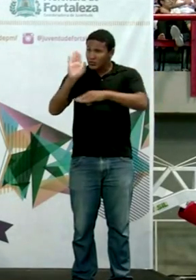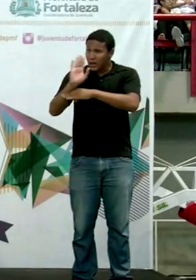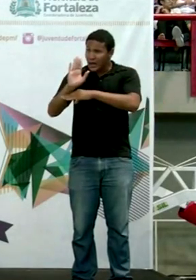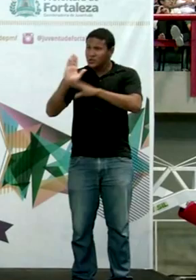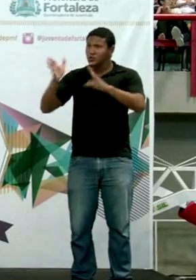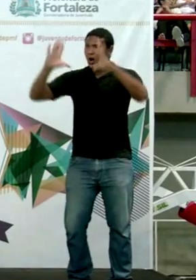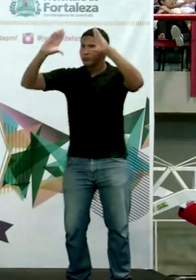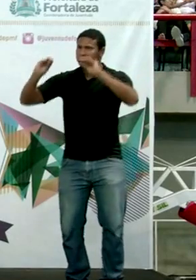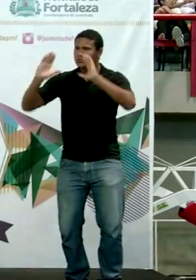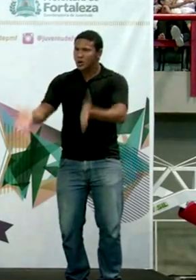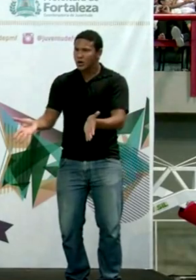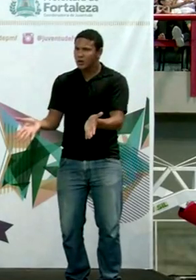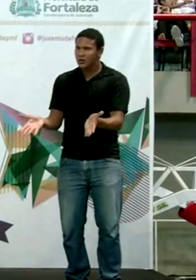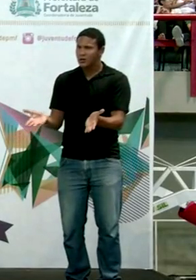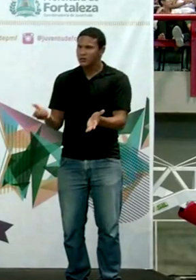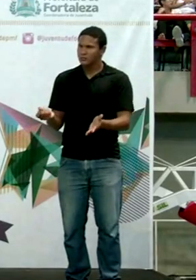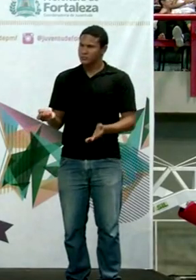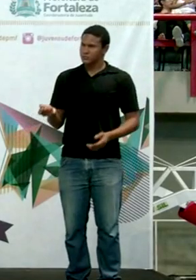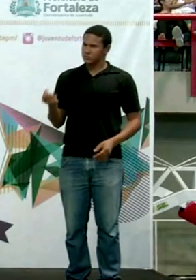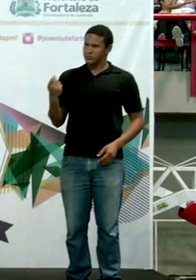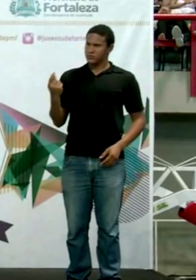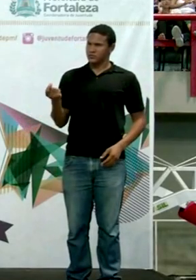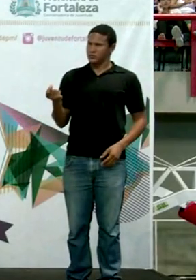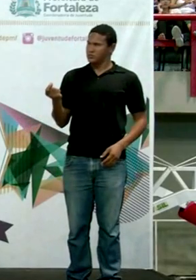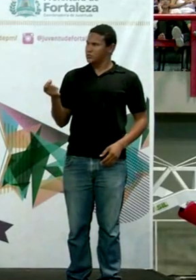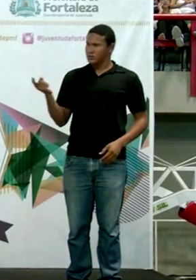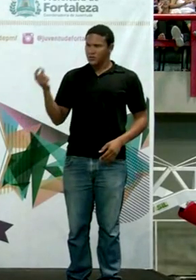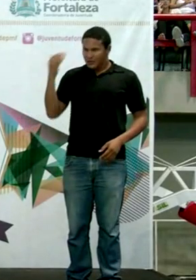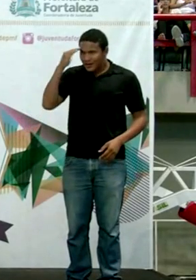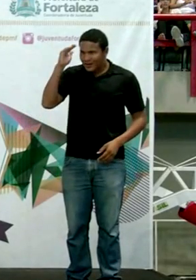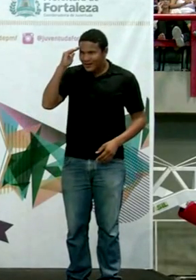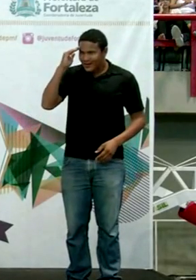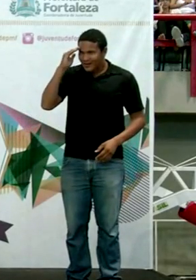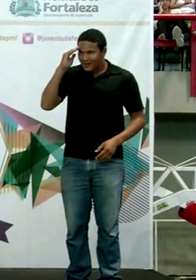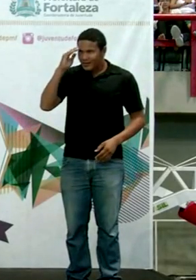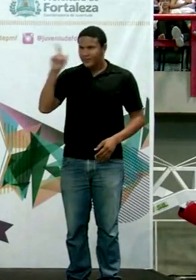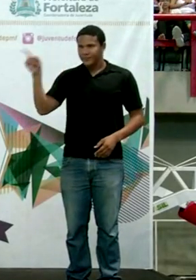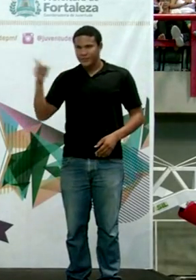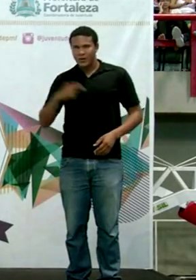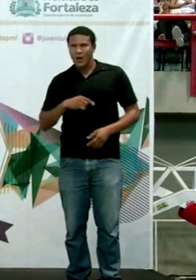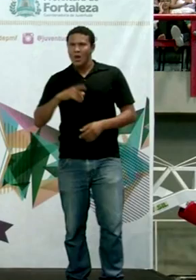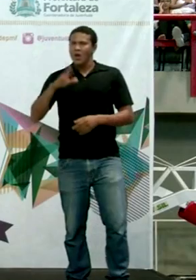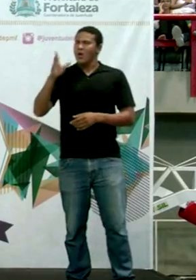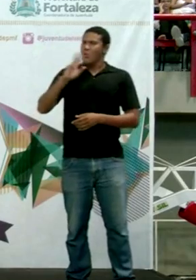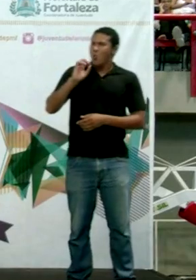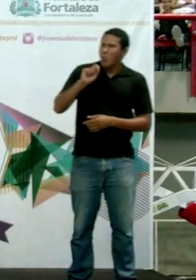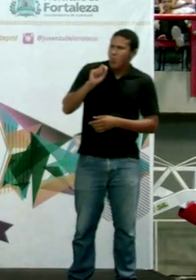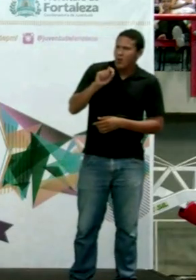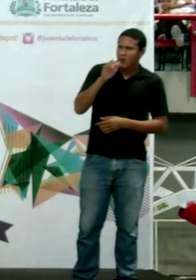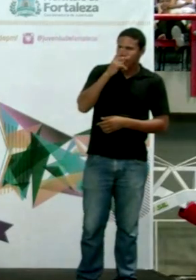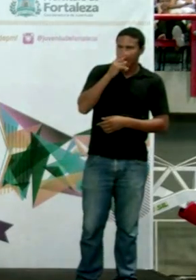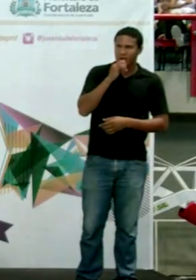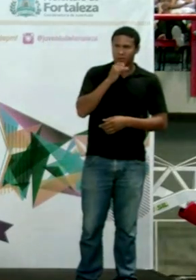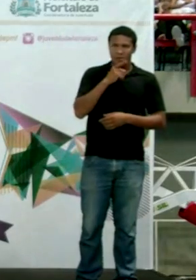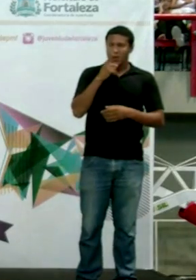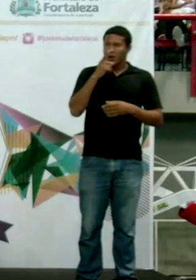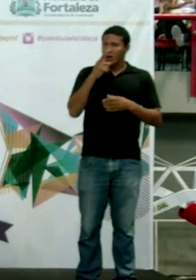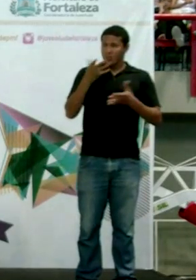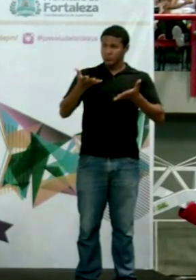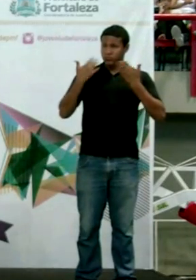Vocês estão entendendo o que eu estou falando, pessoal? No outono, no verão, o dia é mais